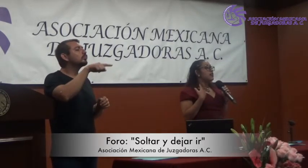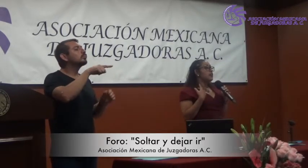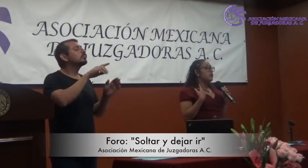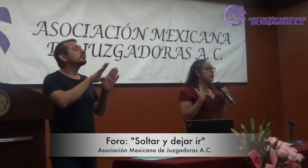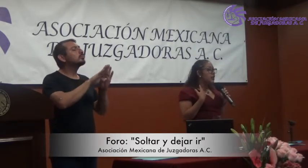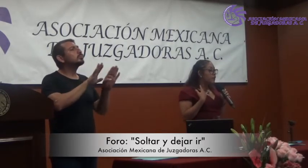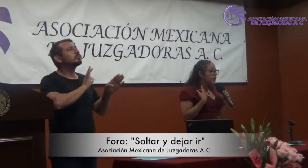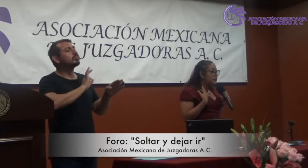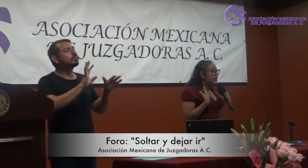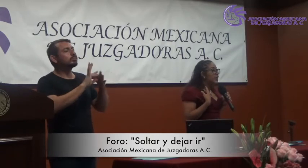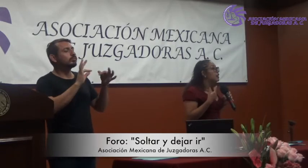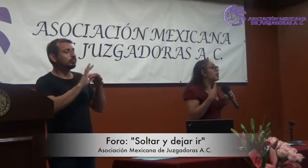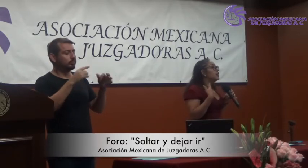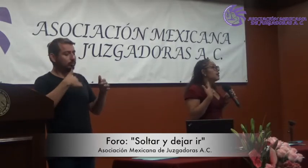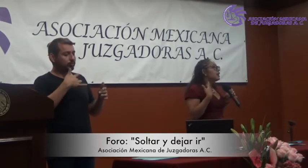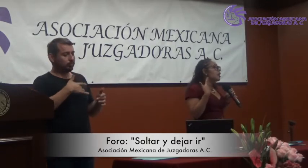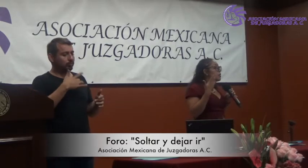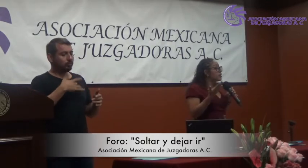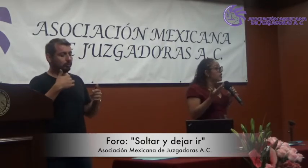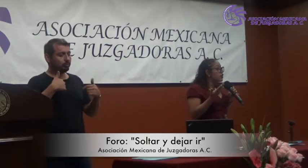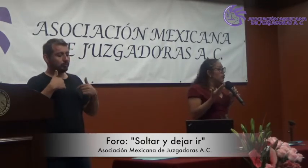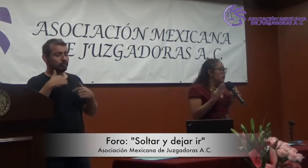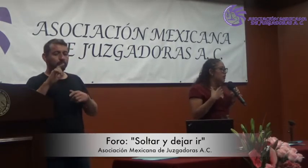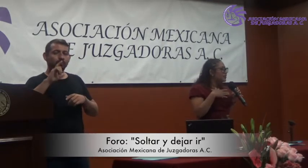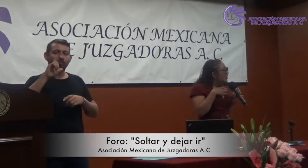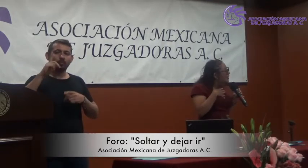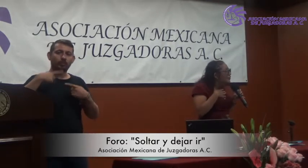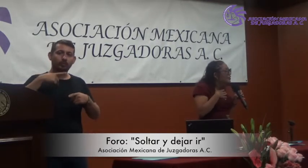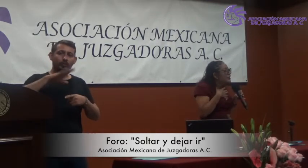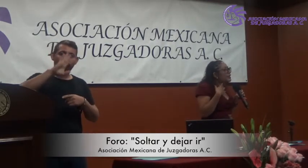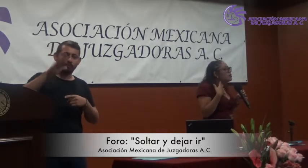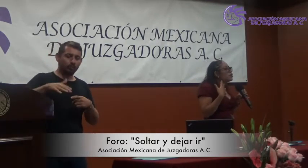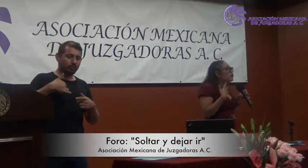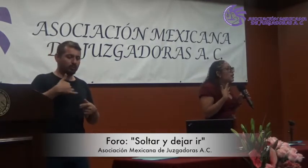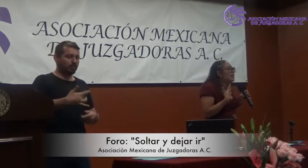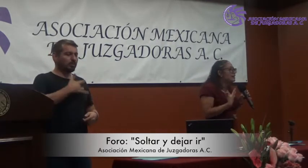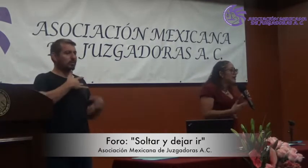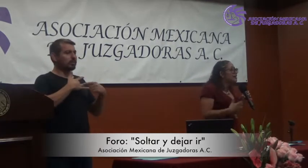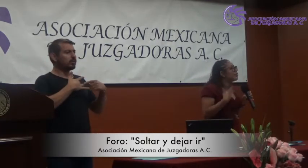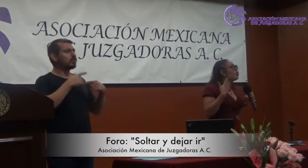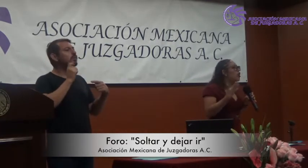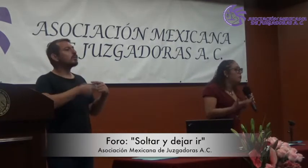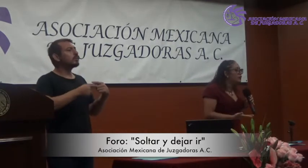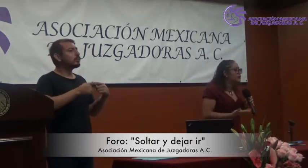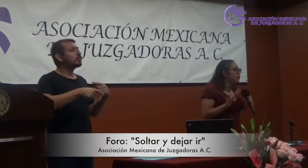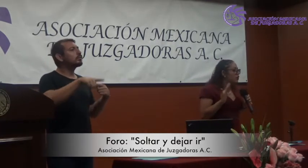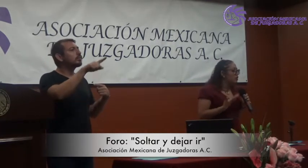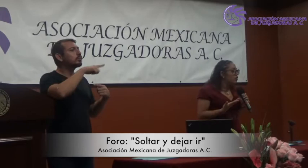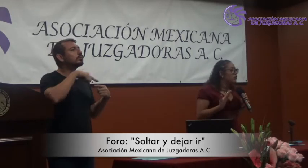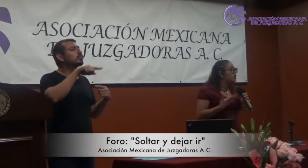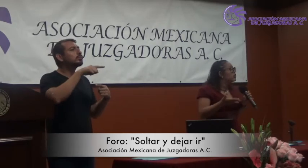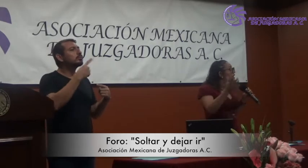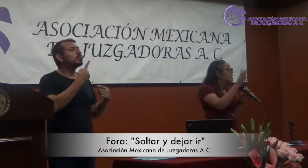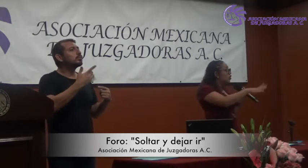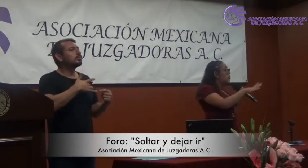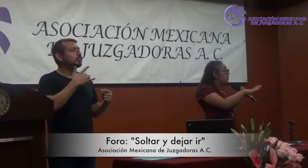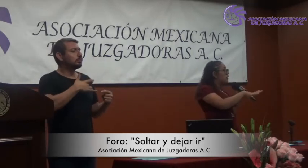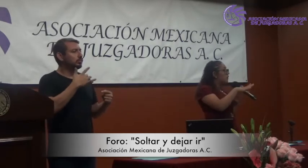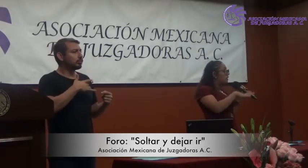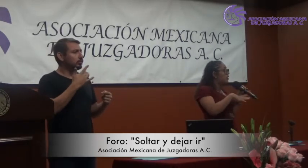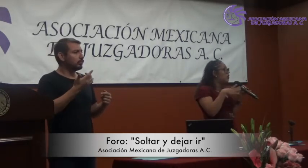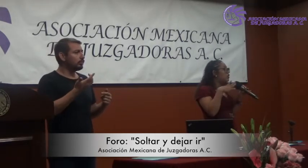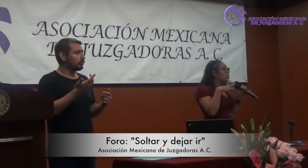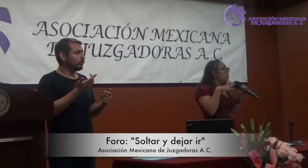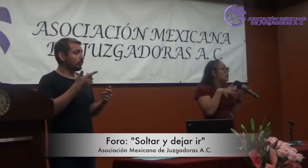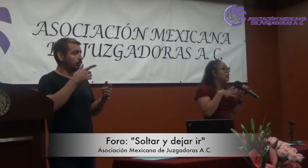manifiesta de manera física la pérdida de una persona y entonces sentimos un cansancio, una opresión y todo esto. Tiene ese